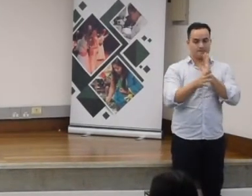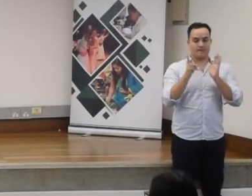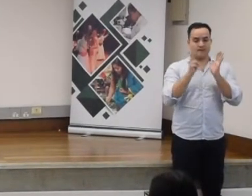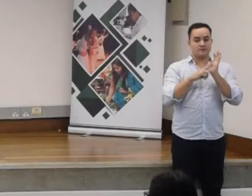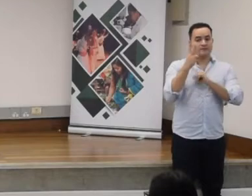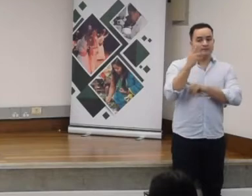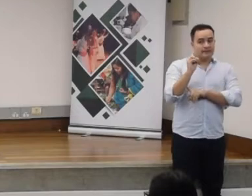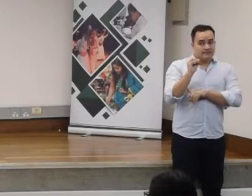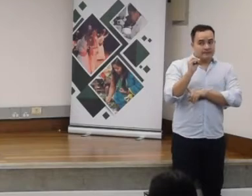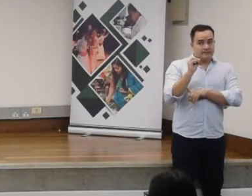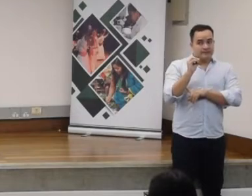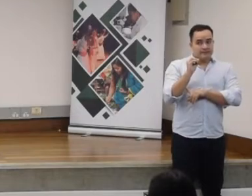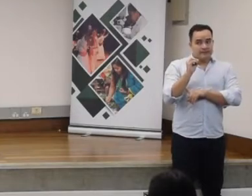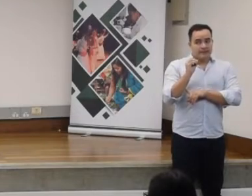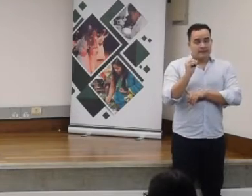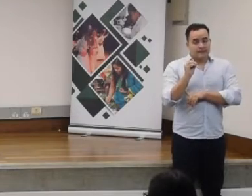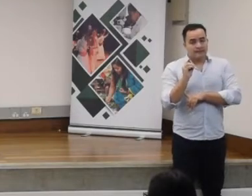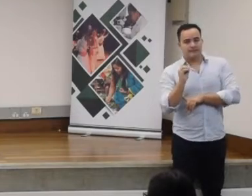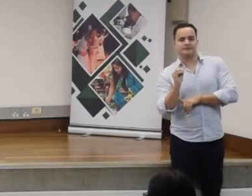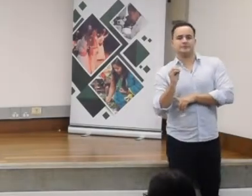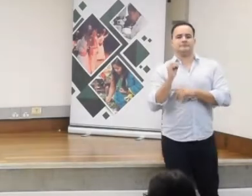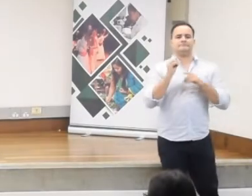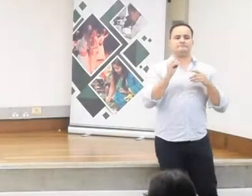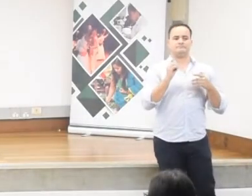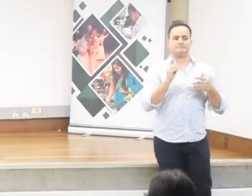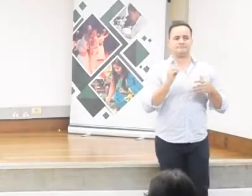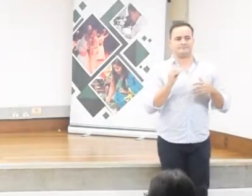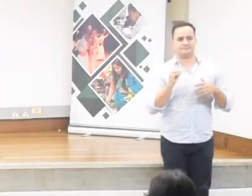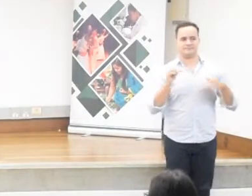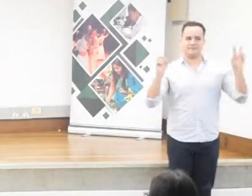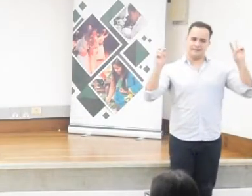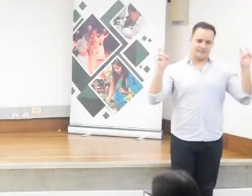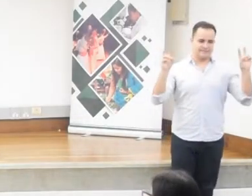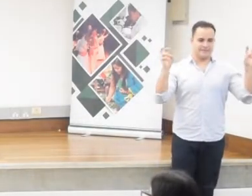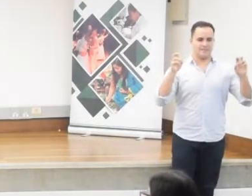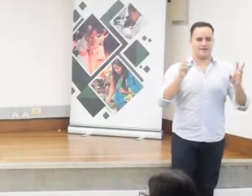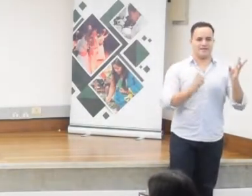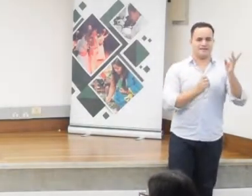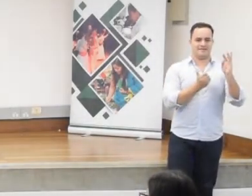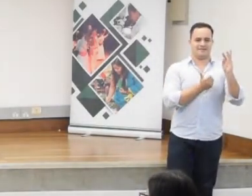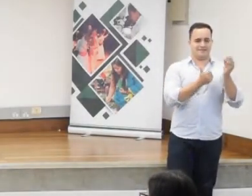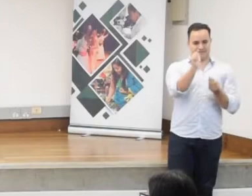2020 hemos convenido en llamarlo el decenio de la diversidad,